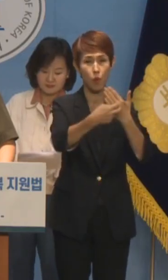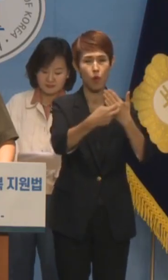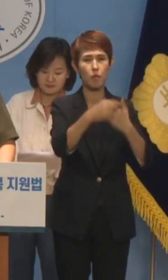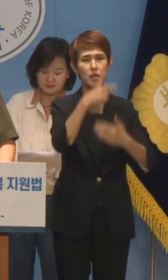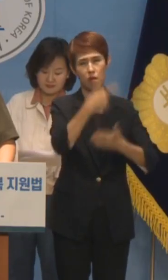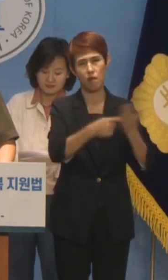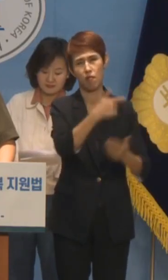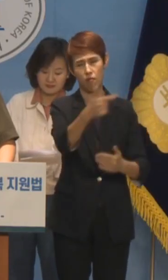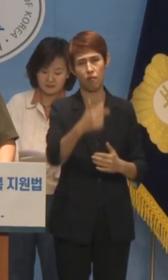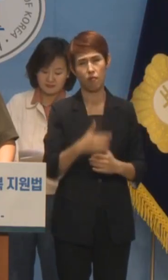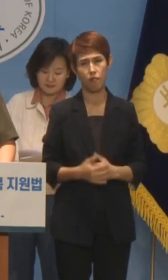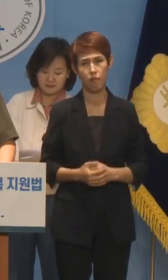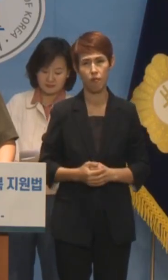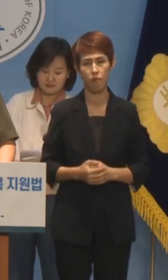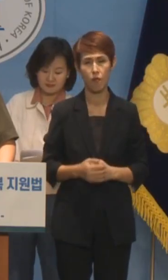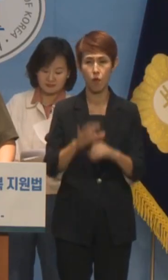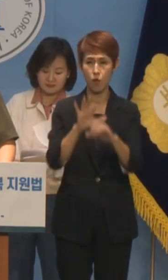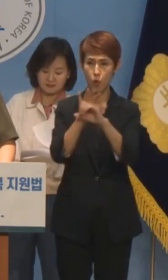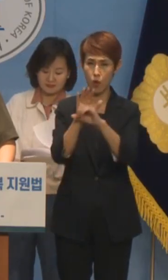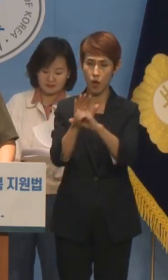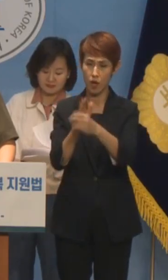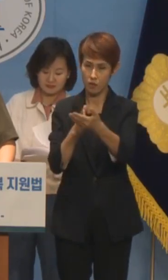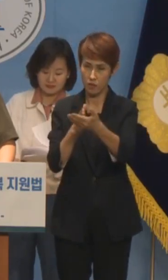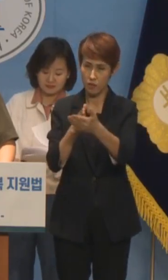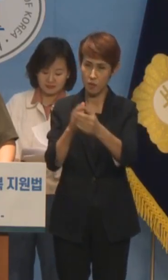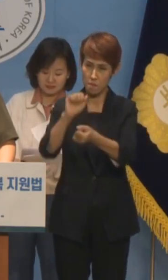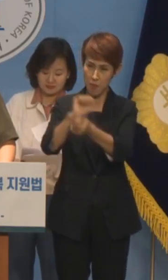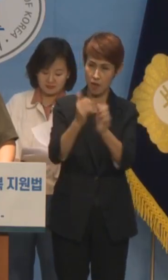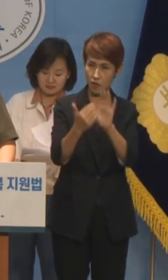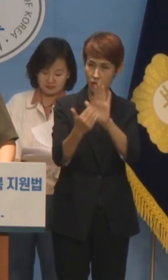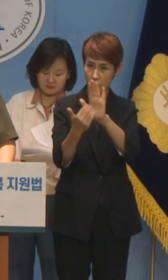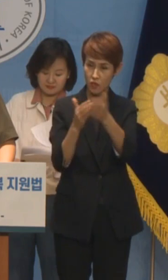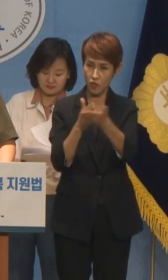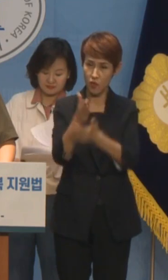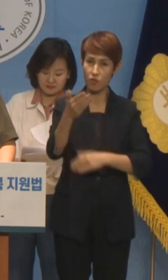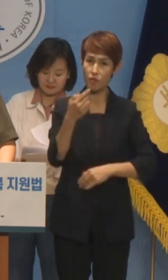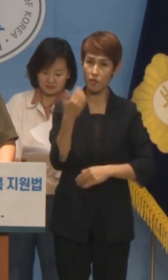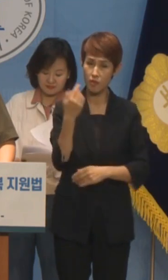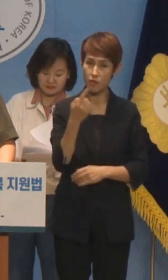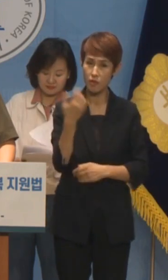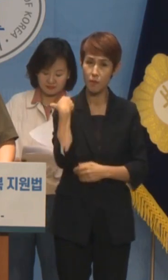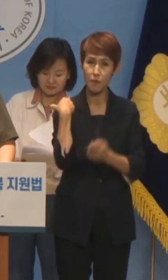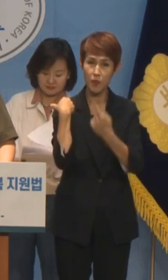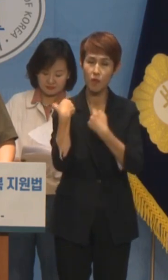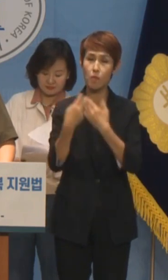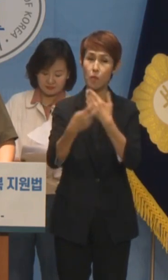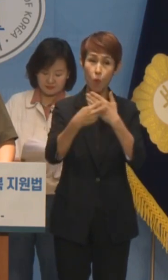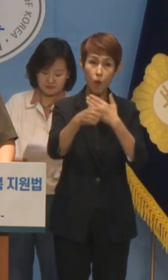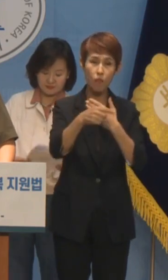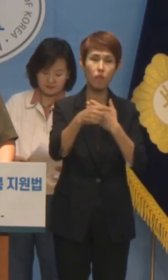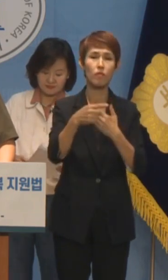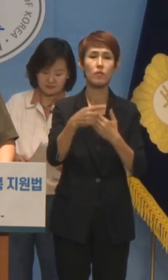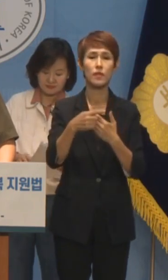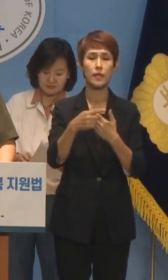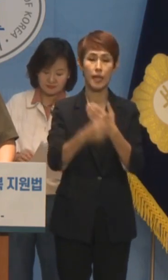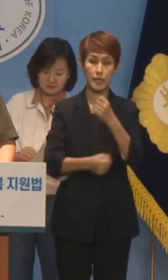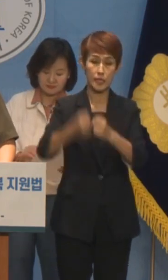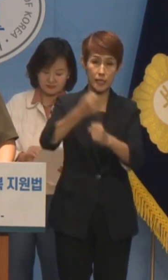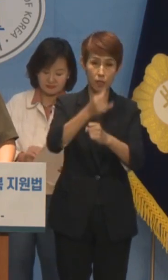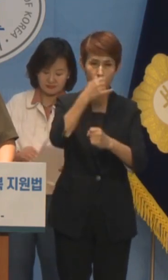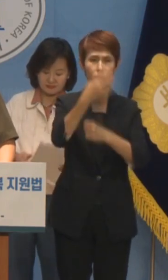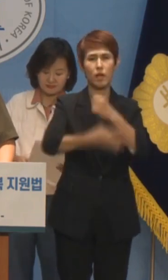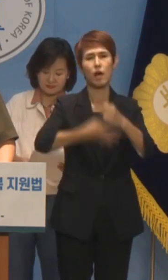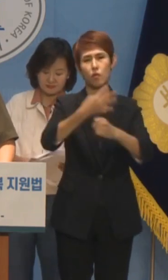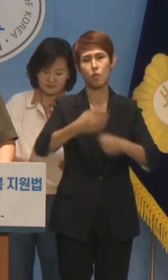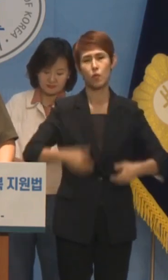돌아왔습니다. 코로나19를 전담했던 병원들이 다시 예전으로 회복되는 데 걸리는 시간은 4년 이상이 걸린다고 합니다. 하지만